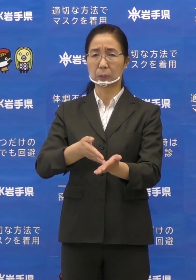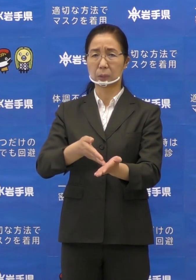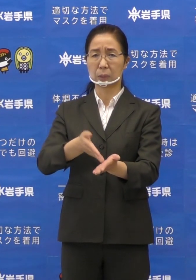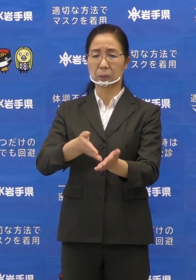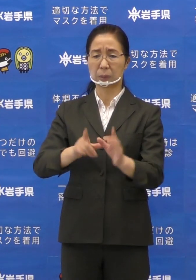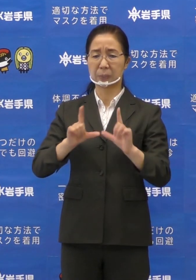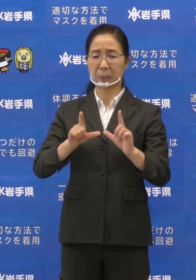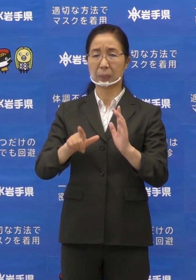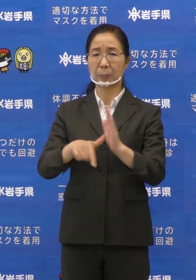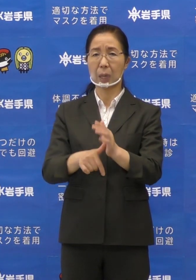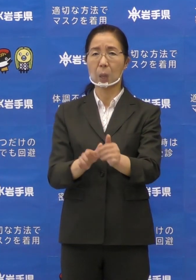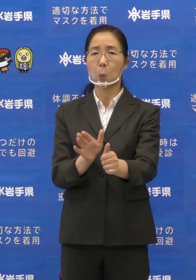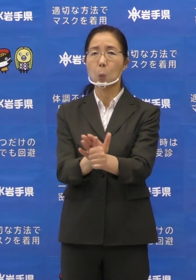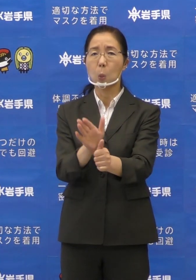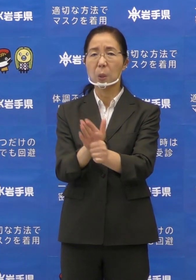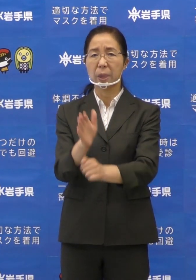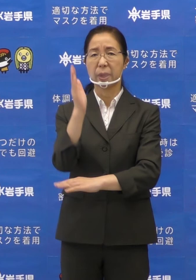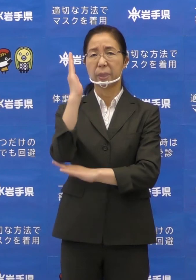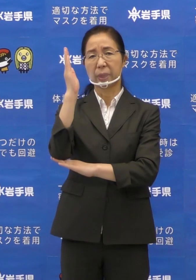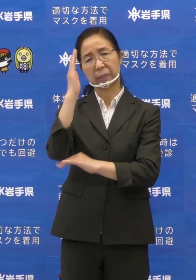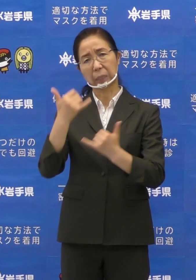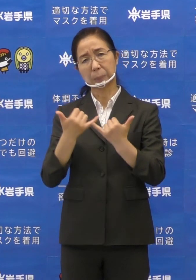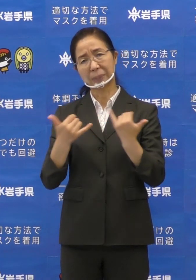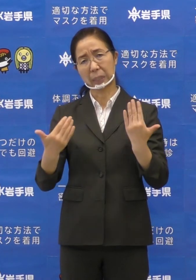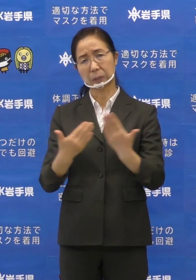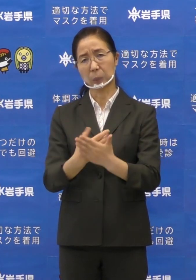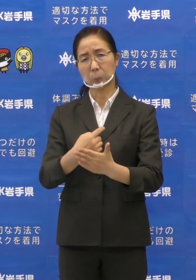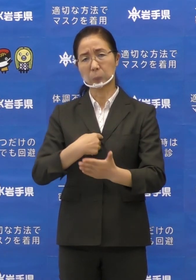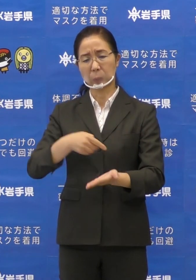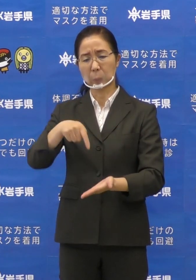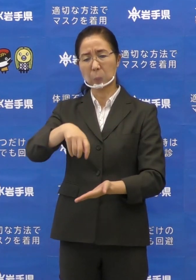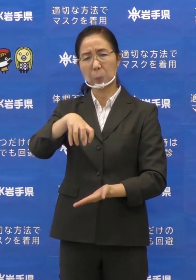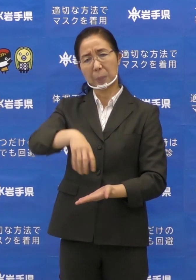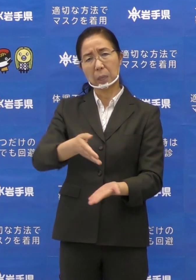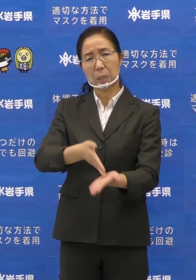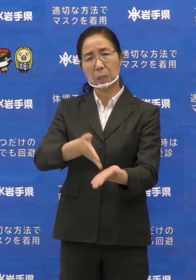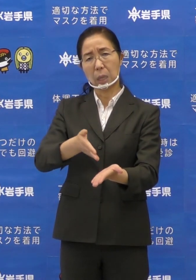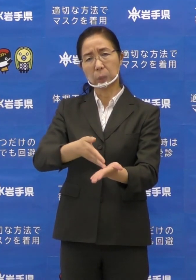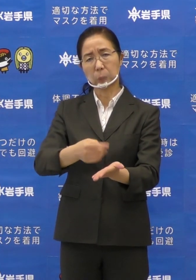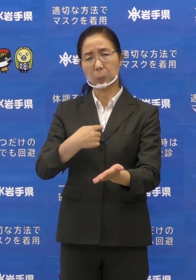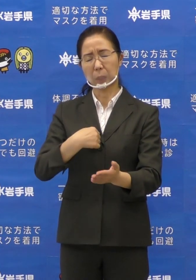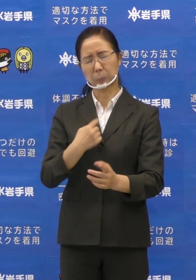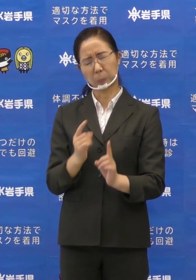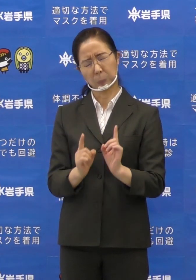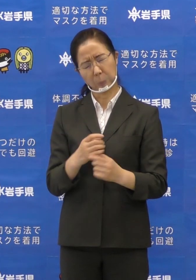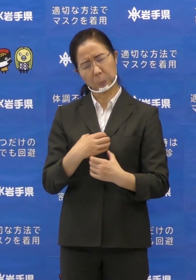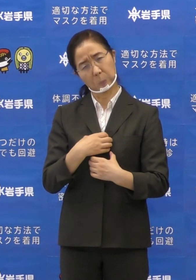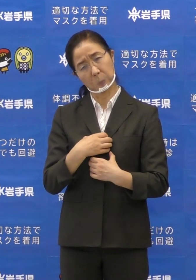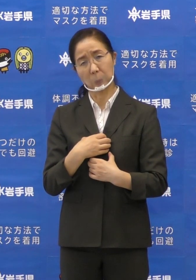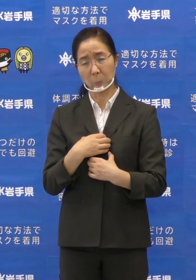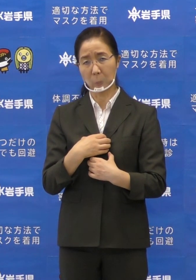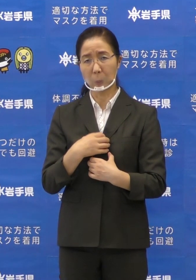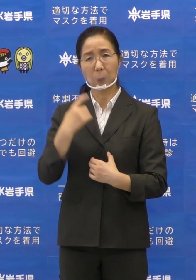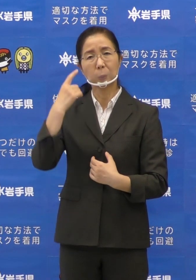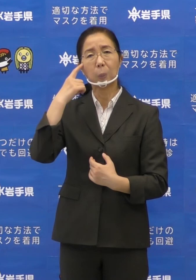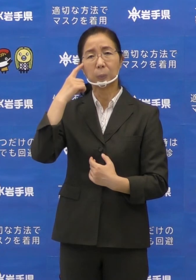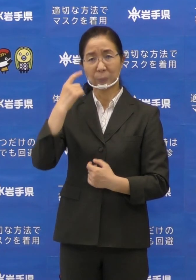ぽくなって、あまりこういう場で話すのはどうかということになるんですけれ